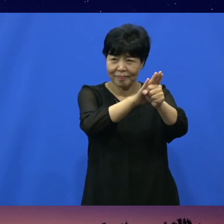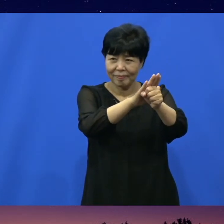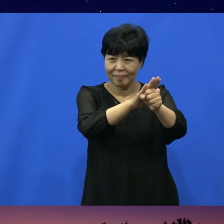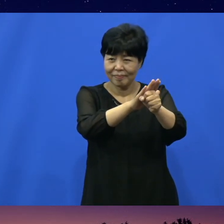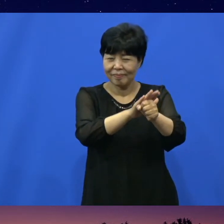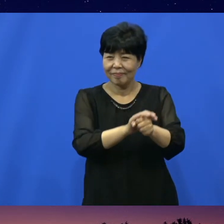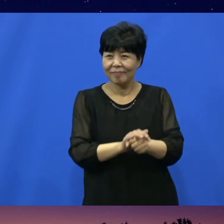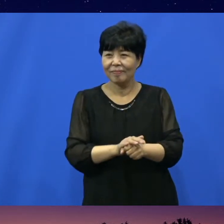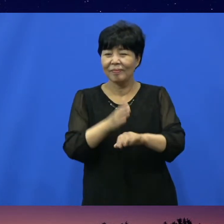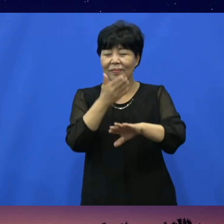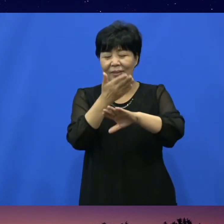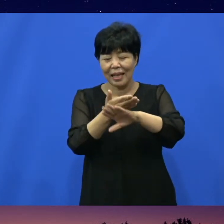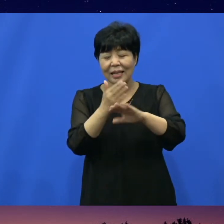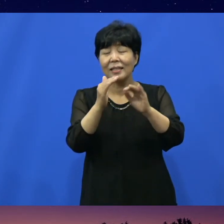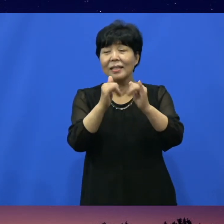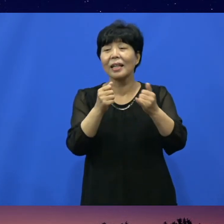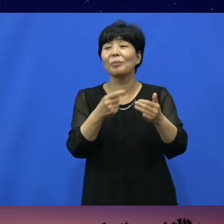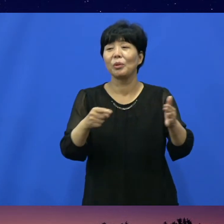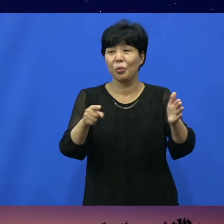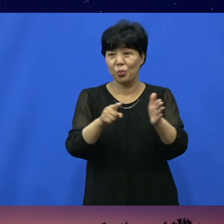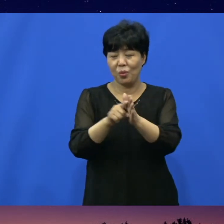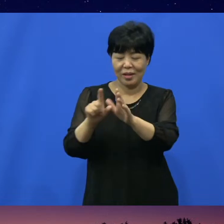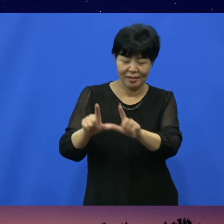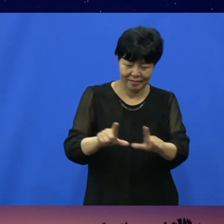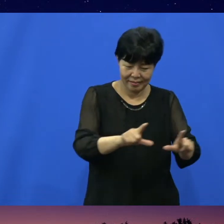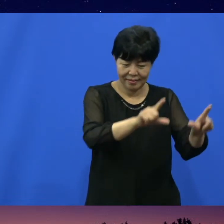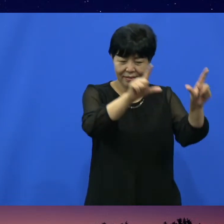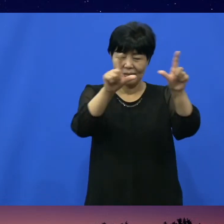우리는 이타적 욕망이라는 단어로 써요.